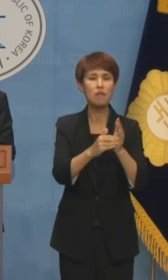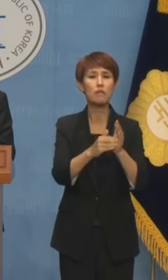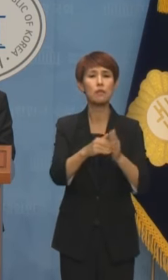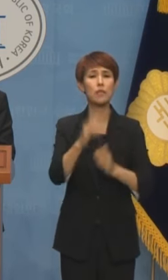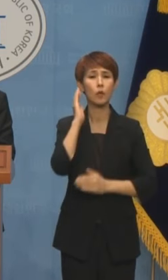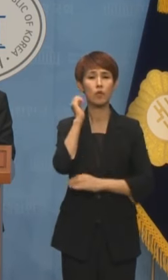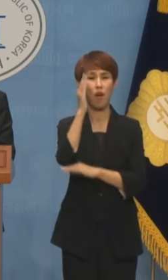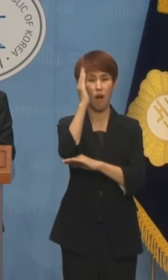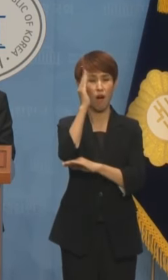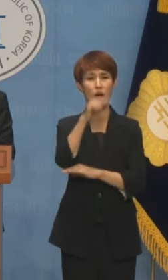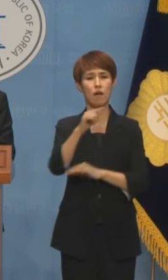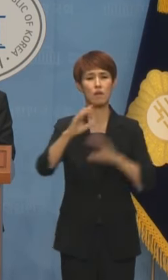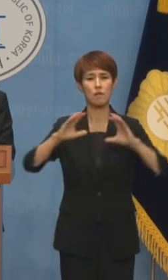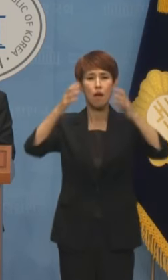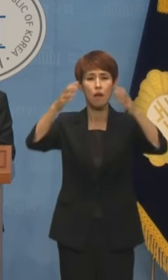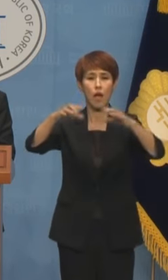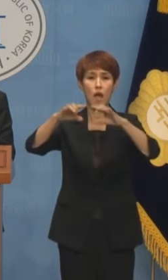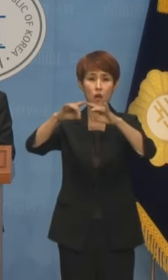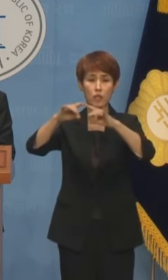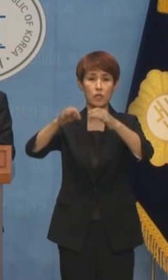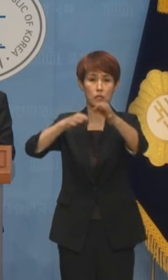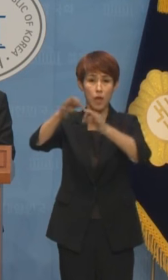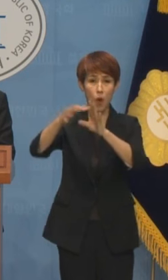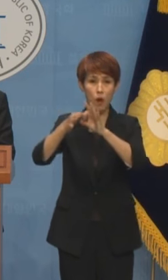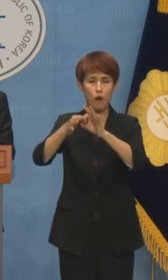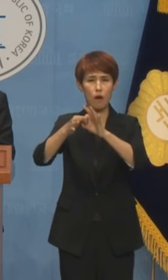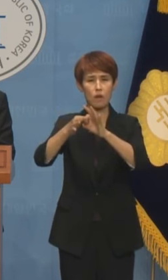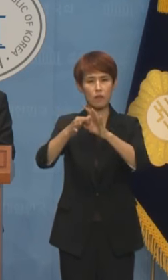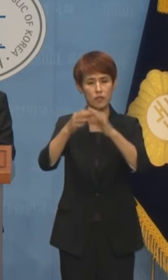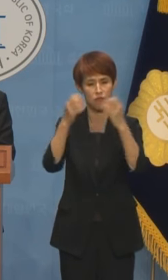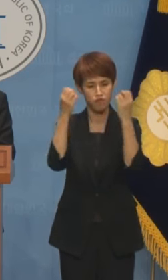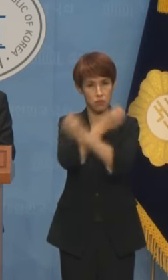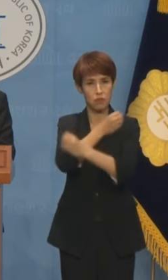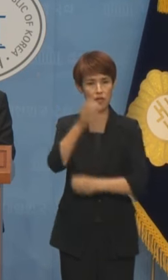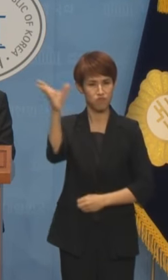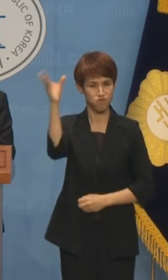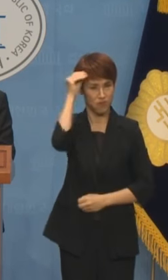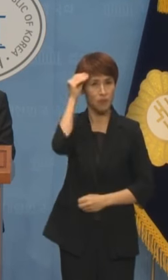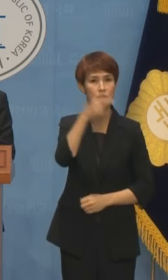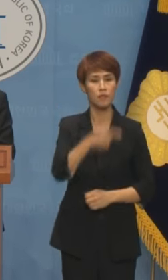강변은 세계 에너지 시장 추세에 대한 명백한 오독이고 무지입니다.